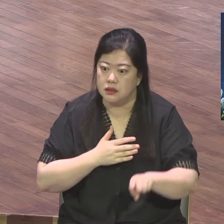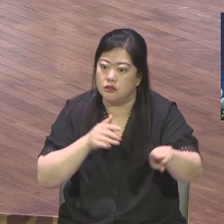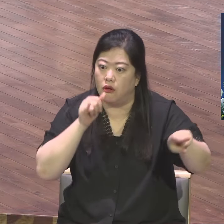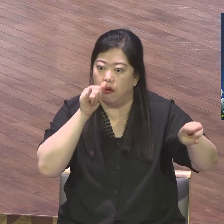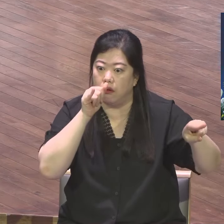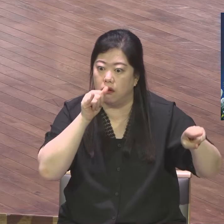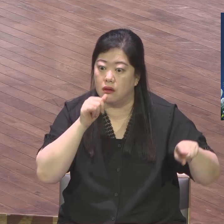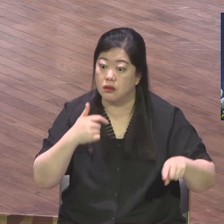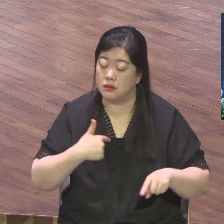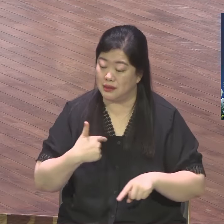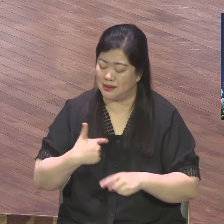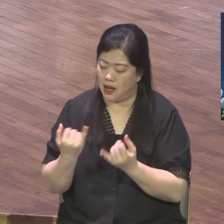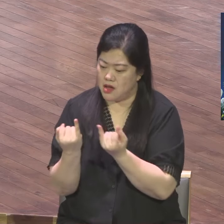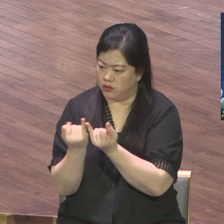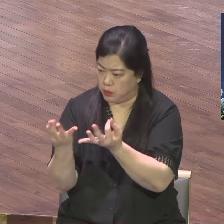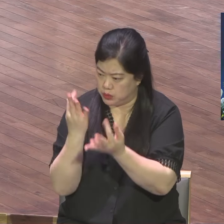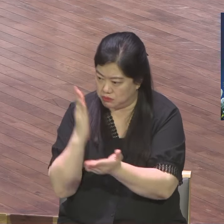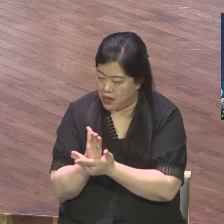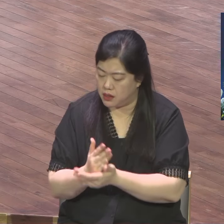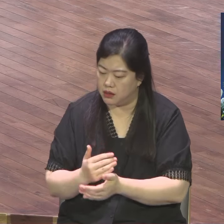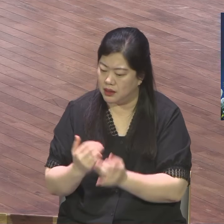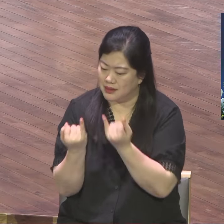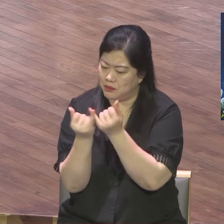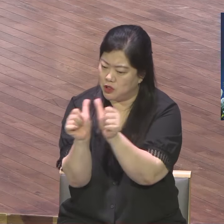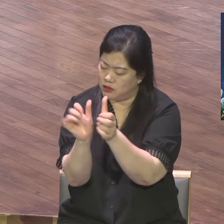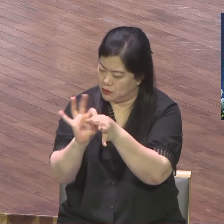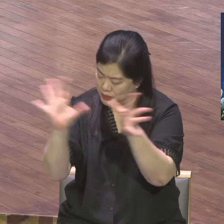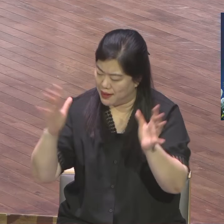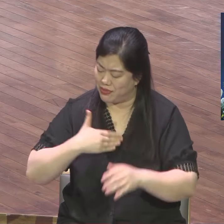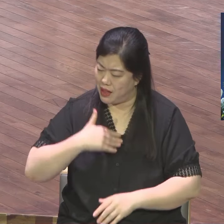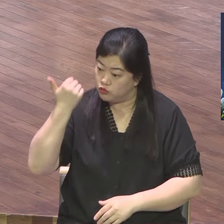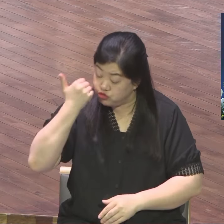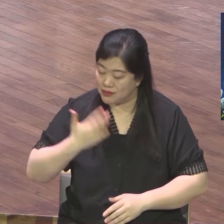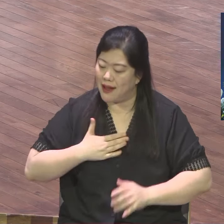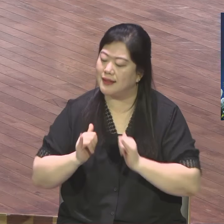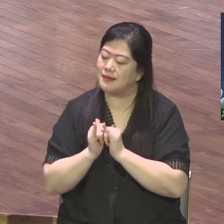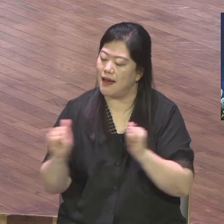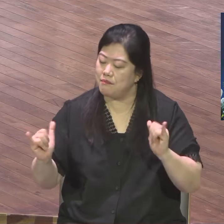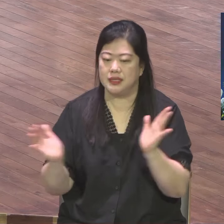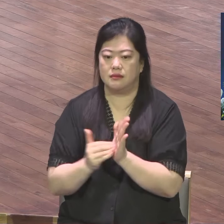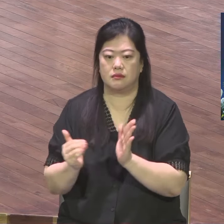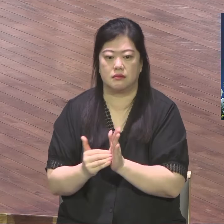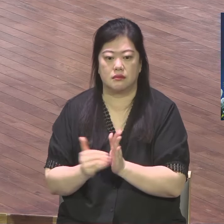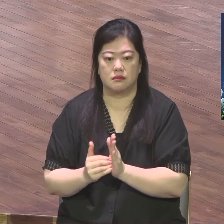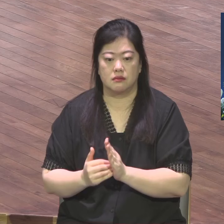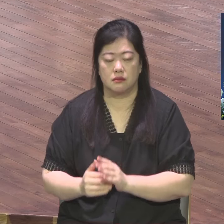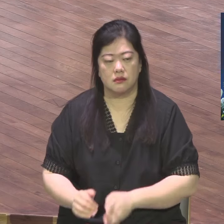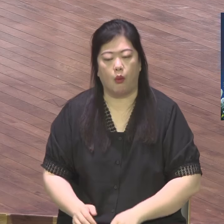진성교는 왔을 때도 이야기했어. 이번에 또 이번 주를 또 온다는데 내가 이야기할 거예요.